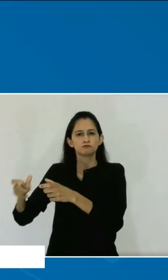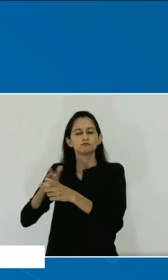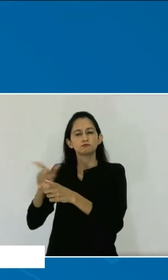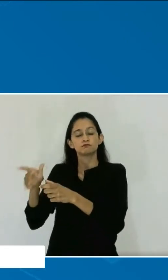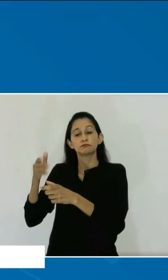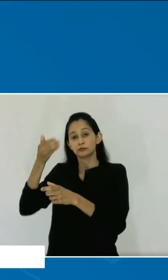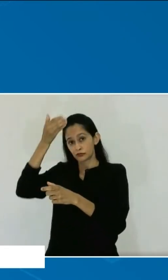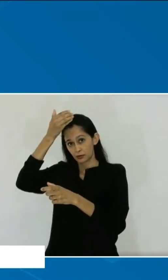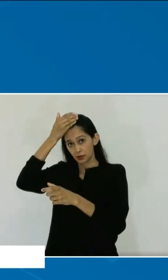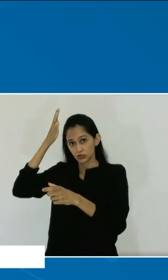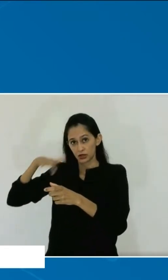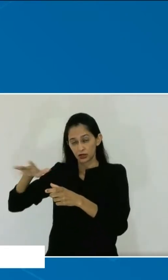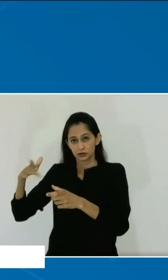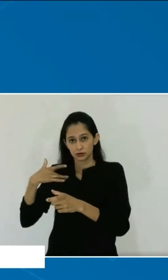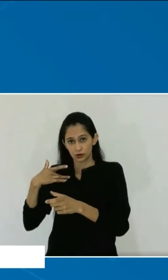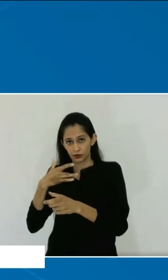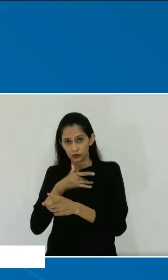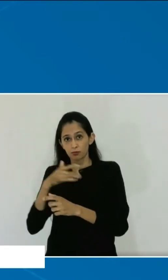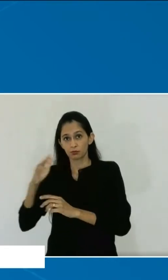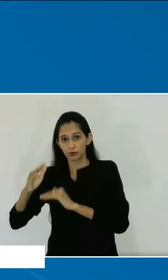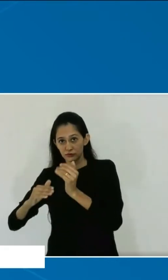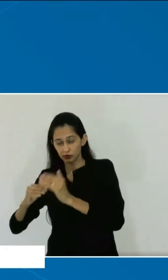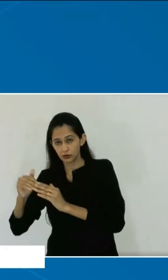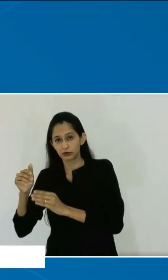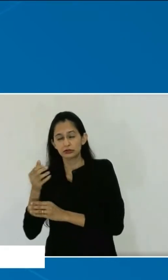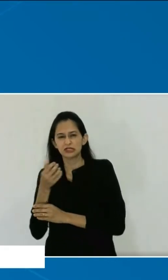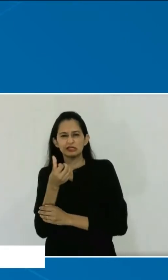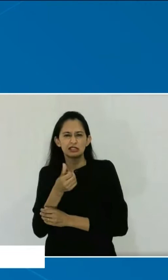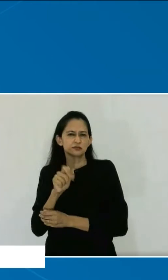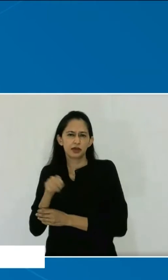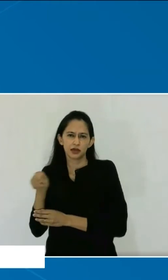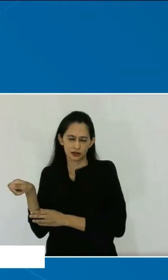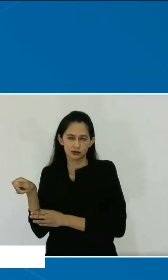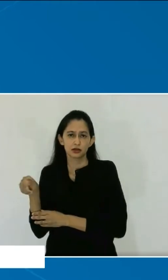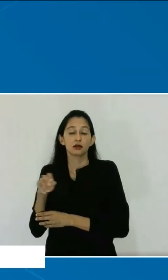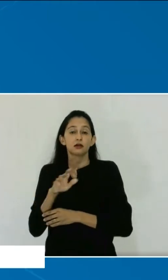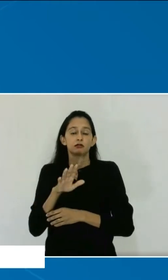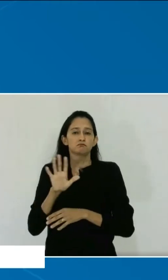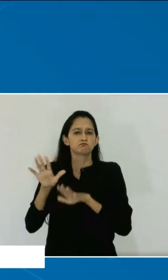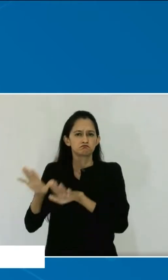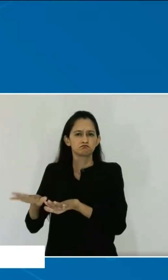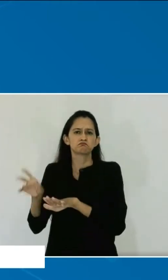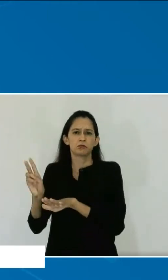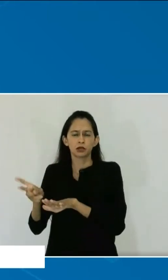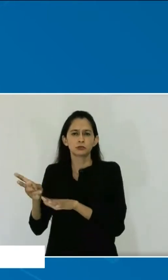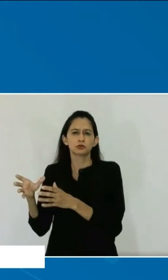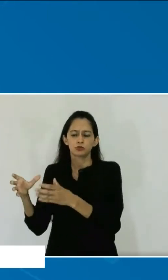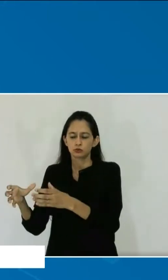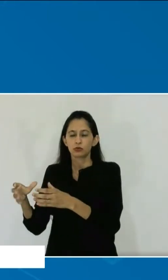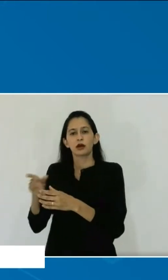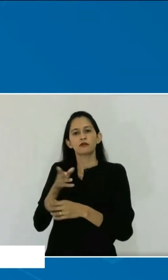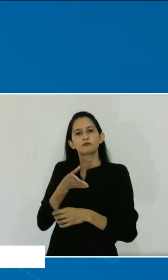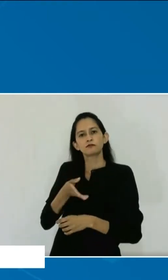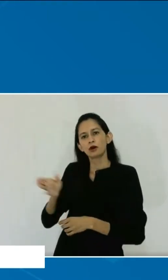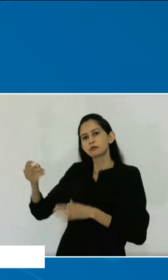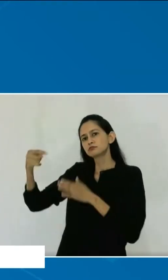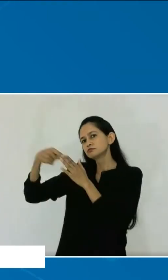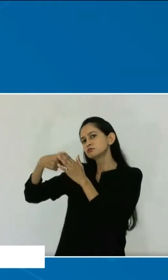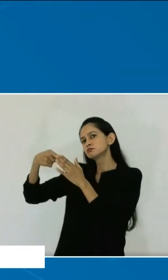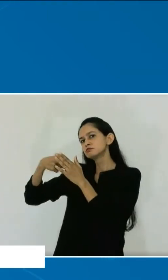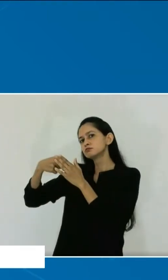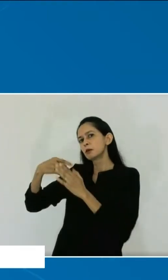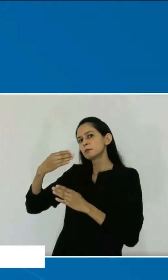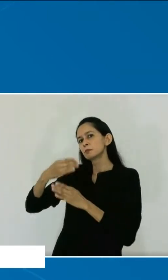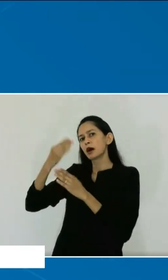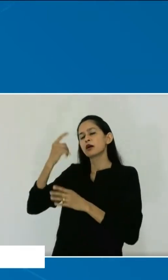onde os profissionais de saúde, de segurança pública e também os profissionais da UFG foram testados. Foi feito um inquérito